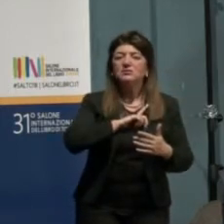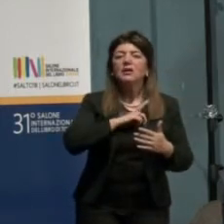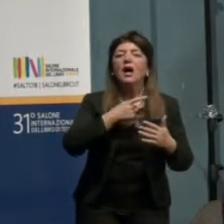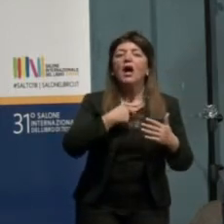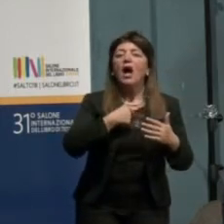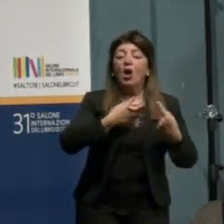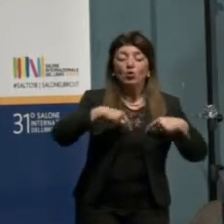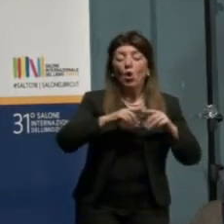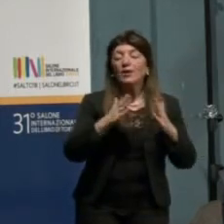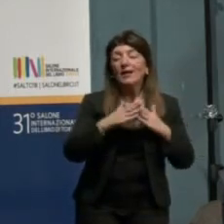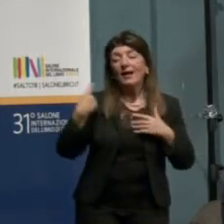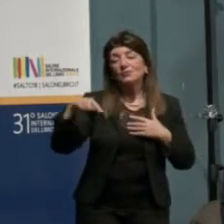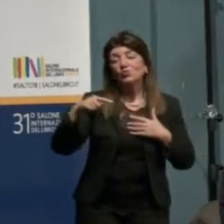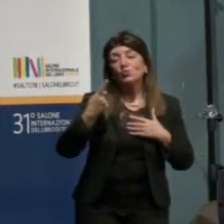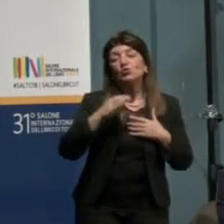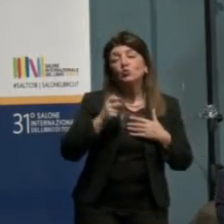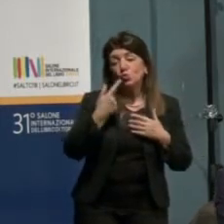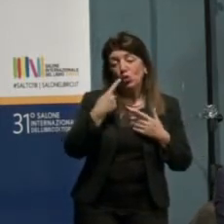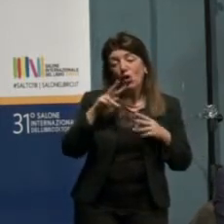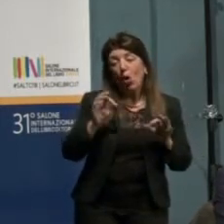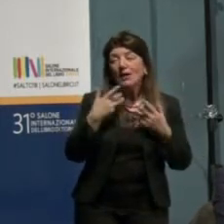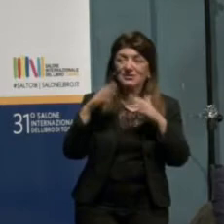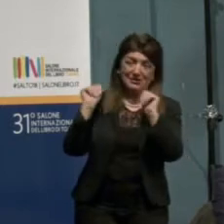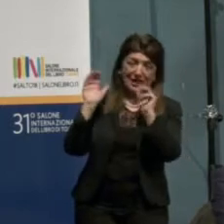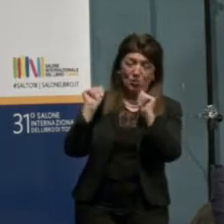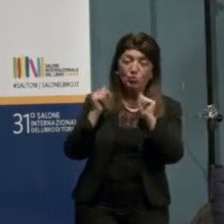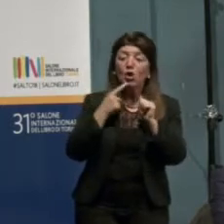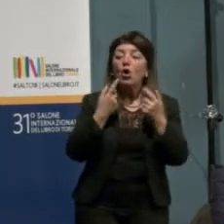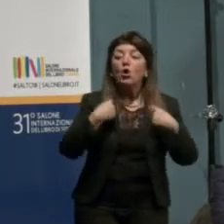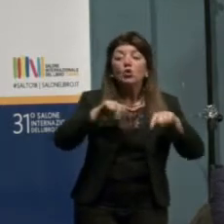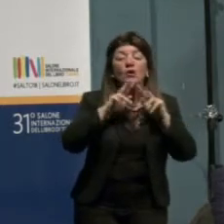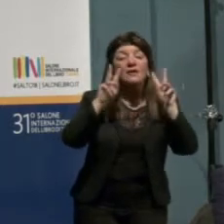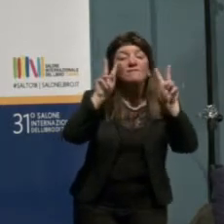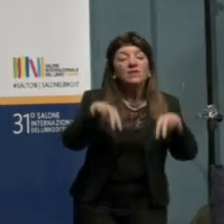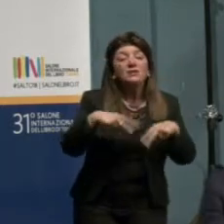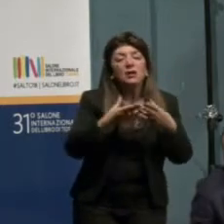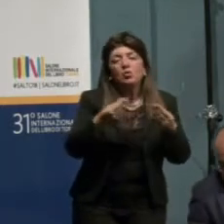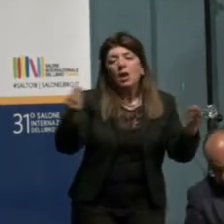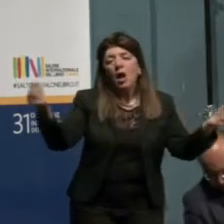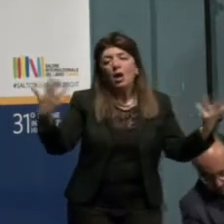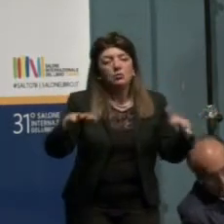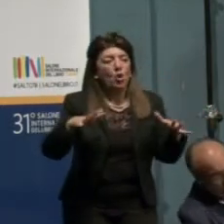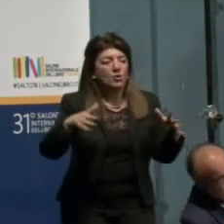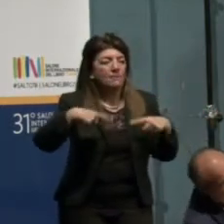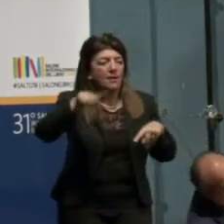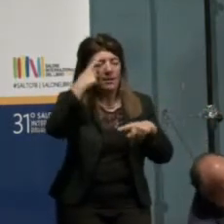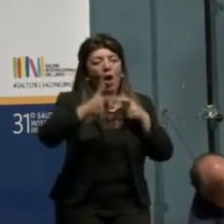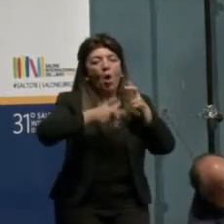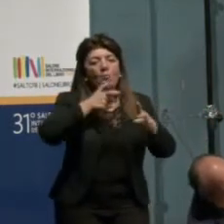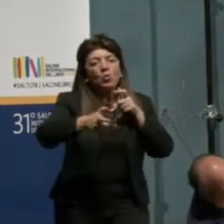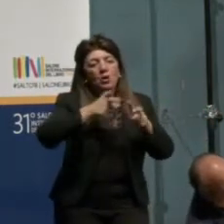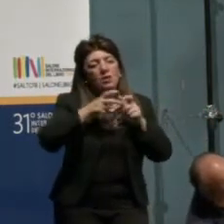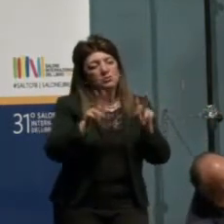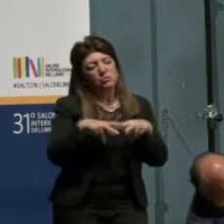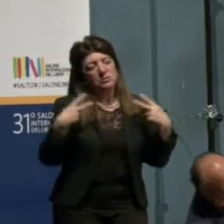e noi vediamo tante cose perché oggi poi con le comunicazioni sapete è molto